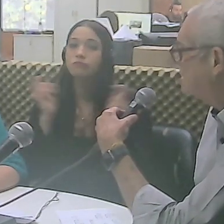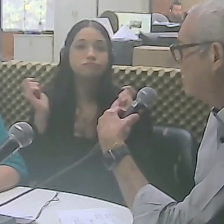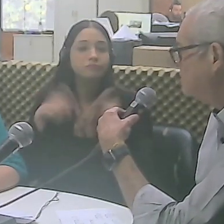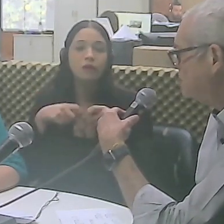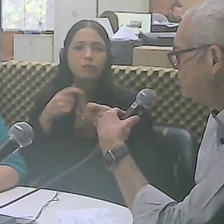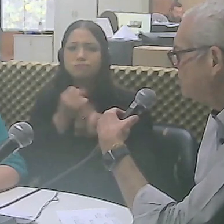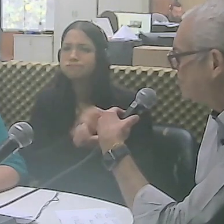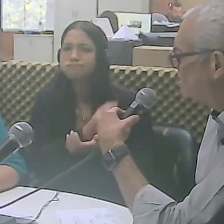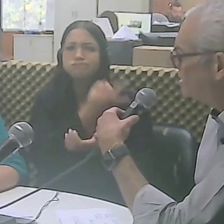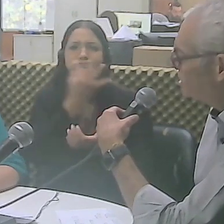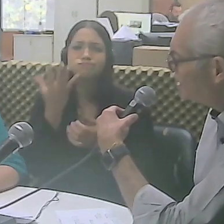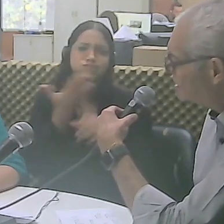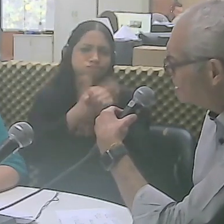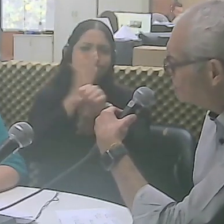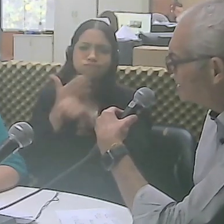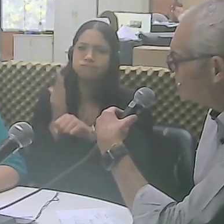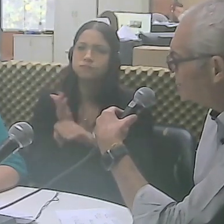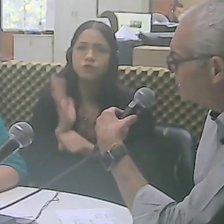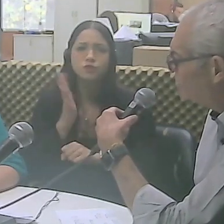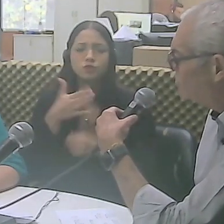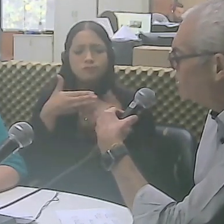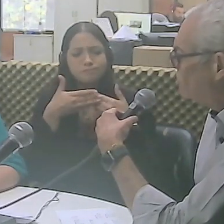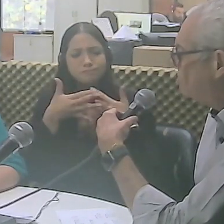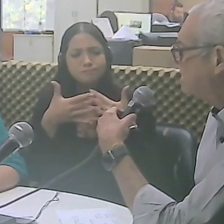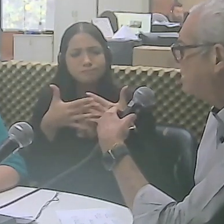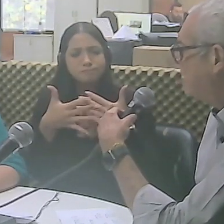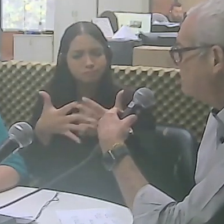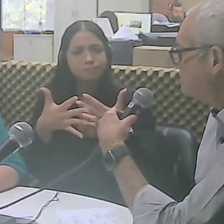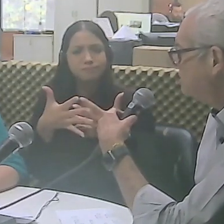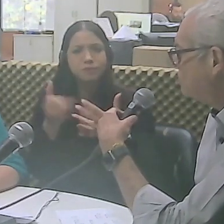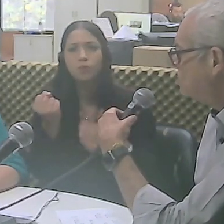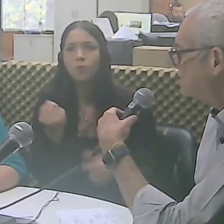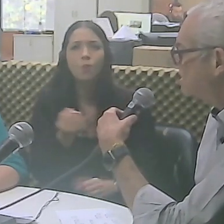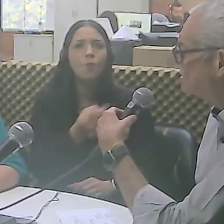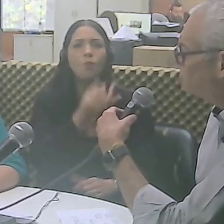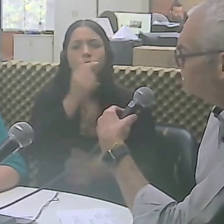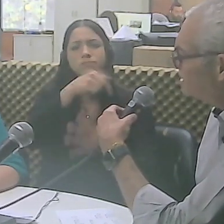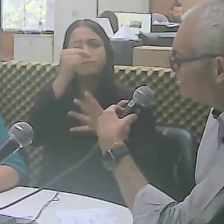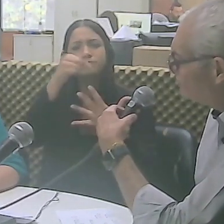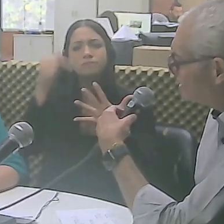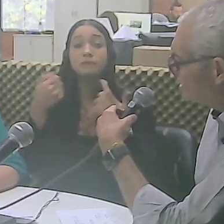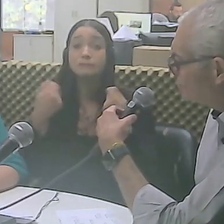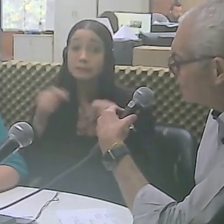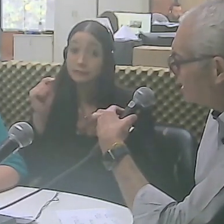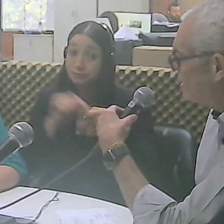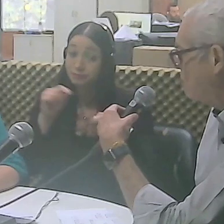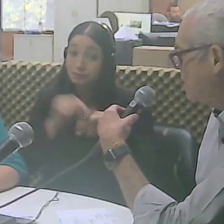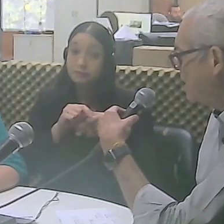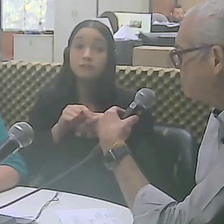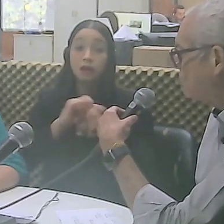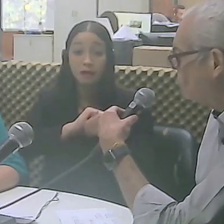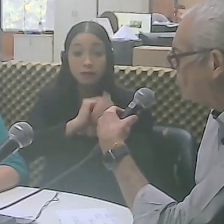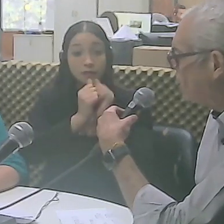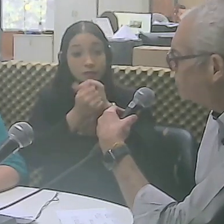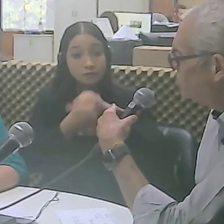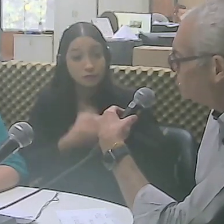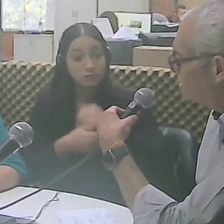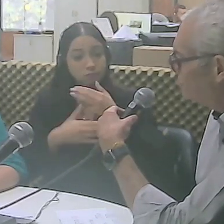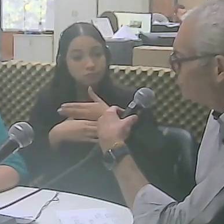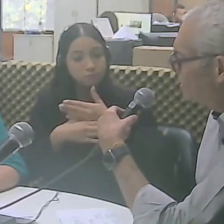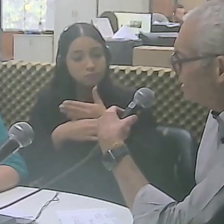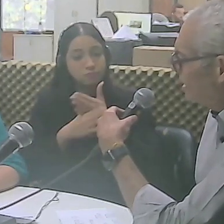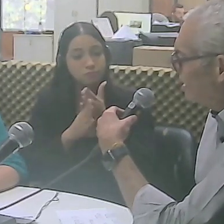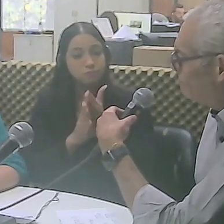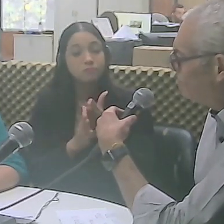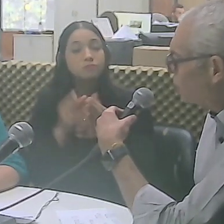uma série de atividades que já estão em andamento, uma série de coisas que a gente precisa de fazer para adequar, para colocar o